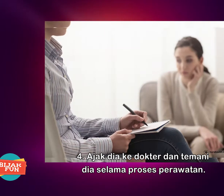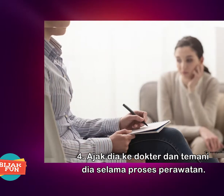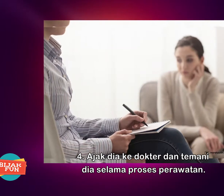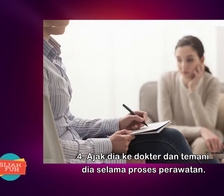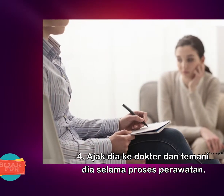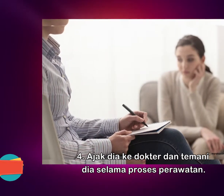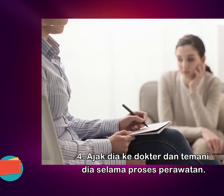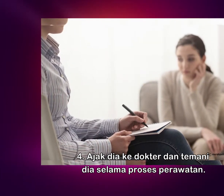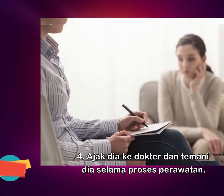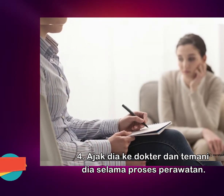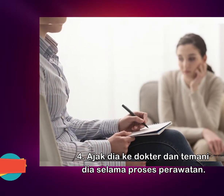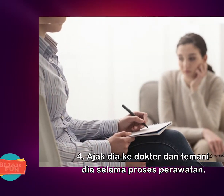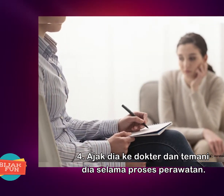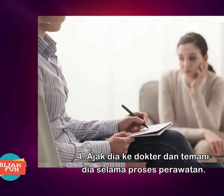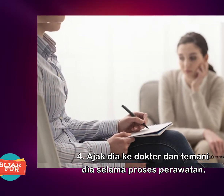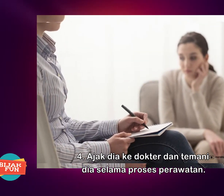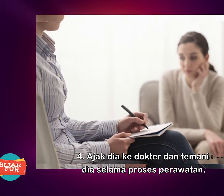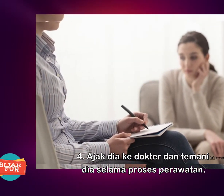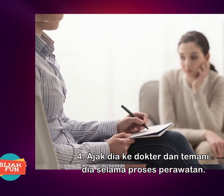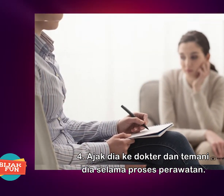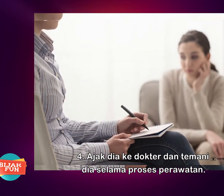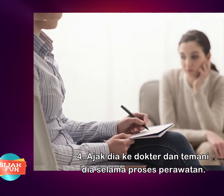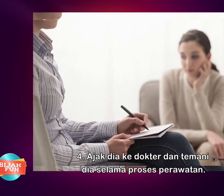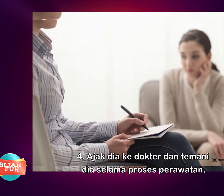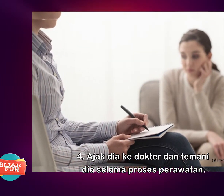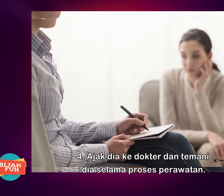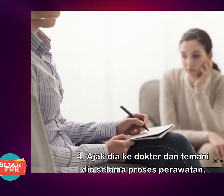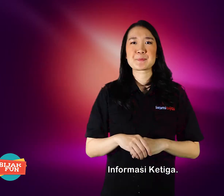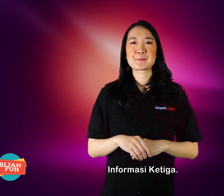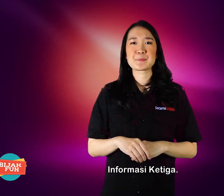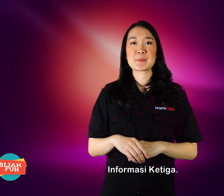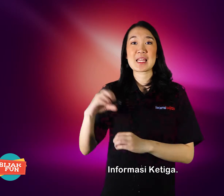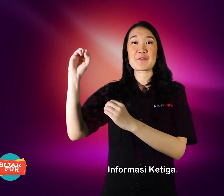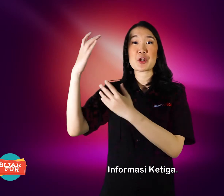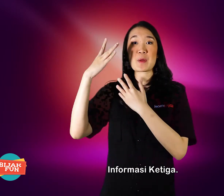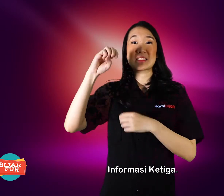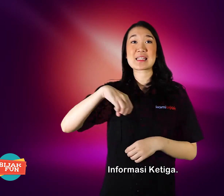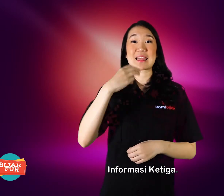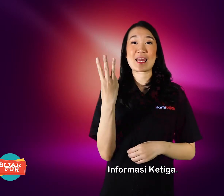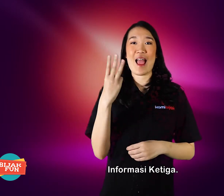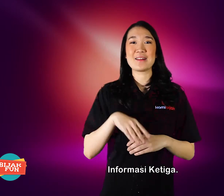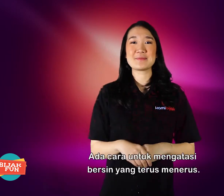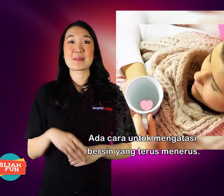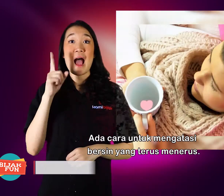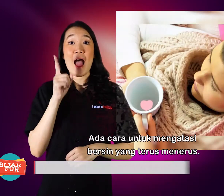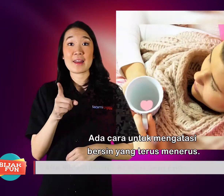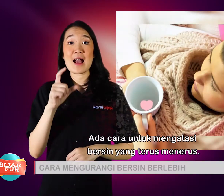4. Ajak dia ke dokter dan temani dia selama proses perawatan. Informasi ketiga,